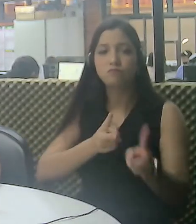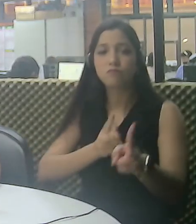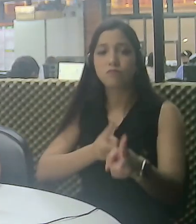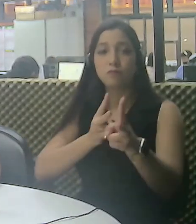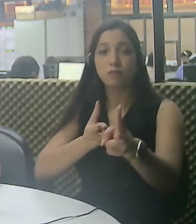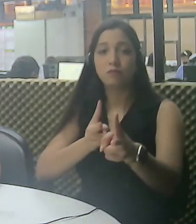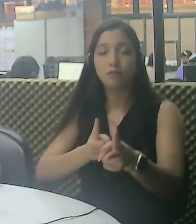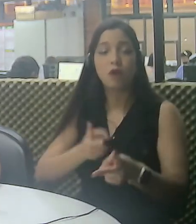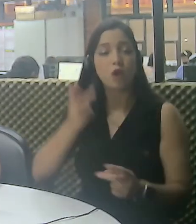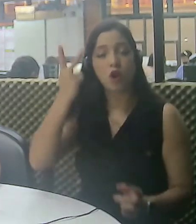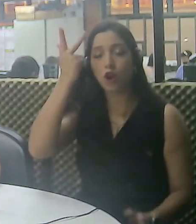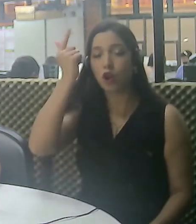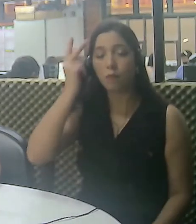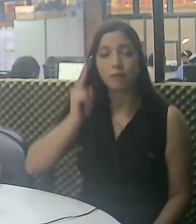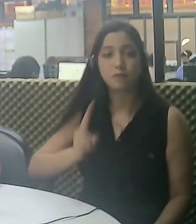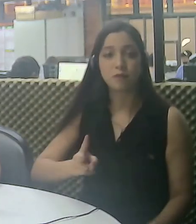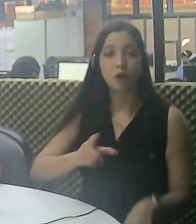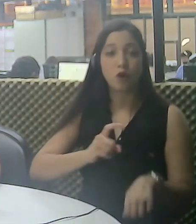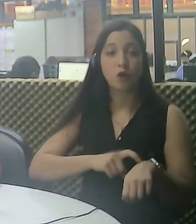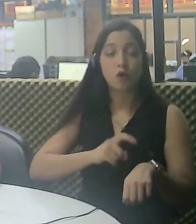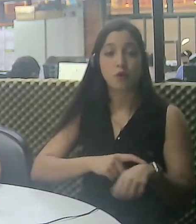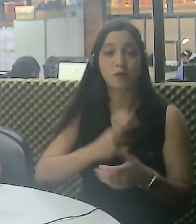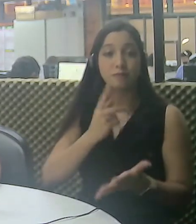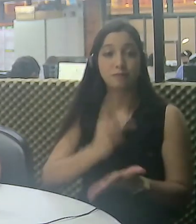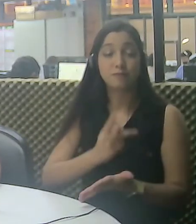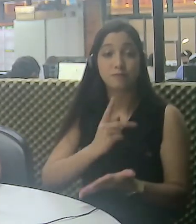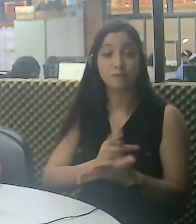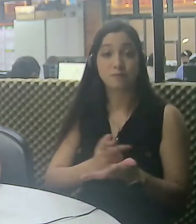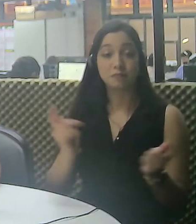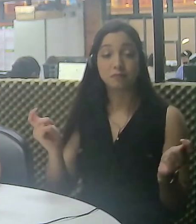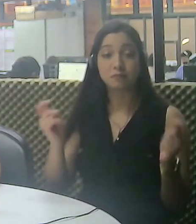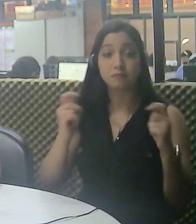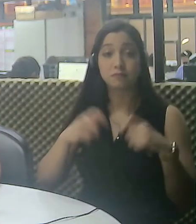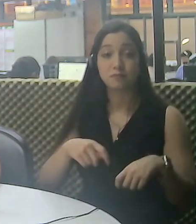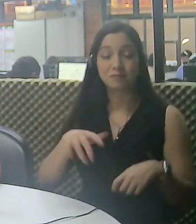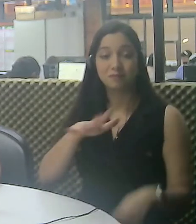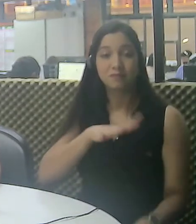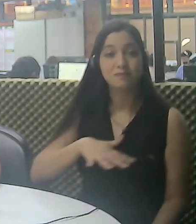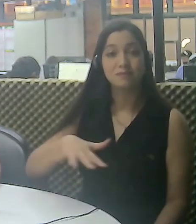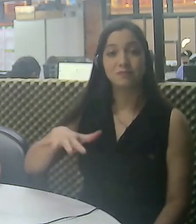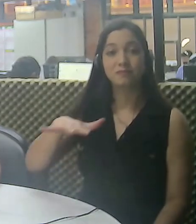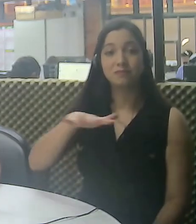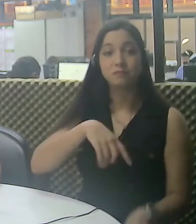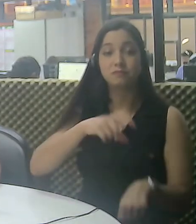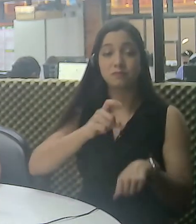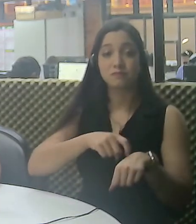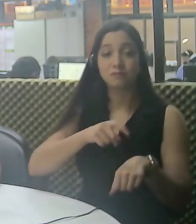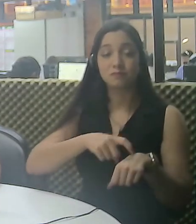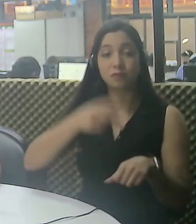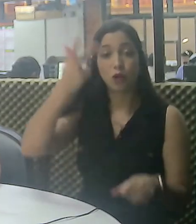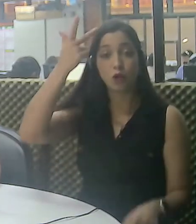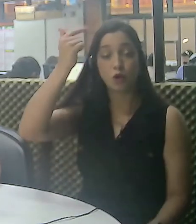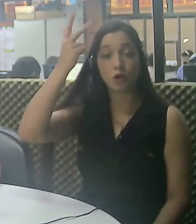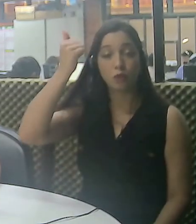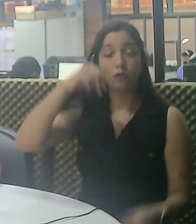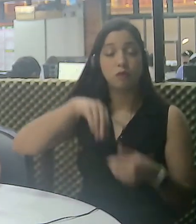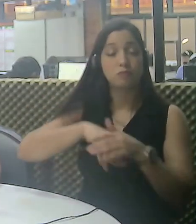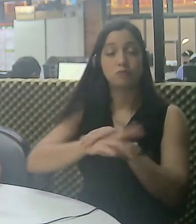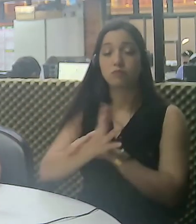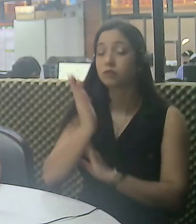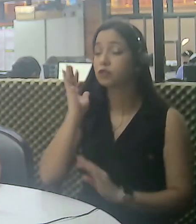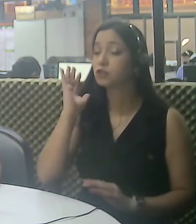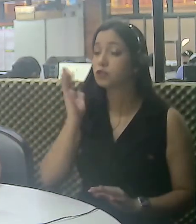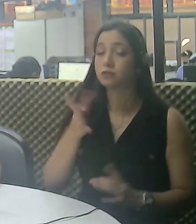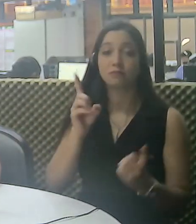não sofrerão alteração de horário e continuarão garantidos à população nos horários que já costumam fazer